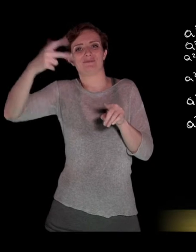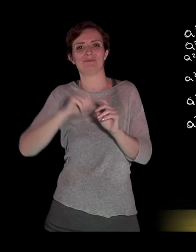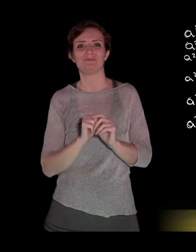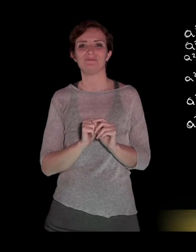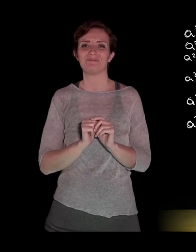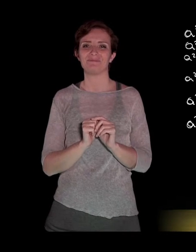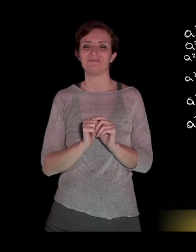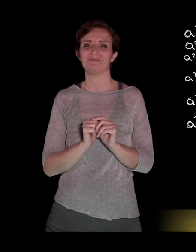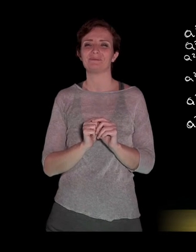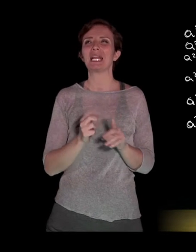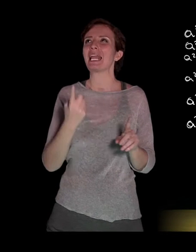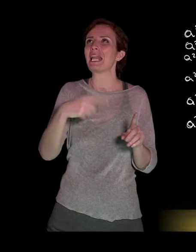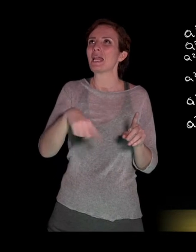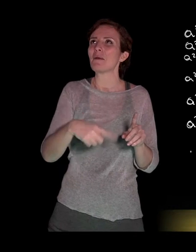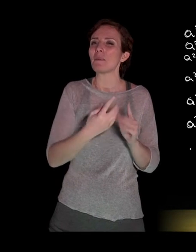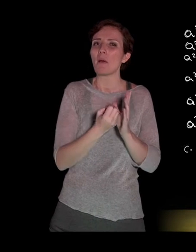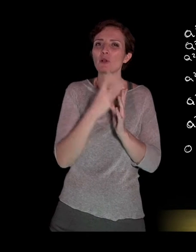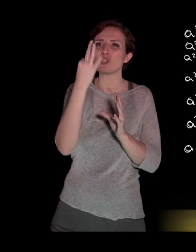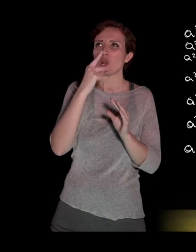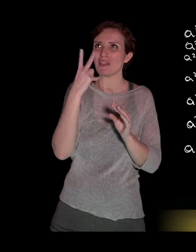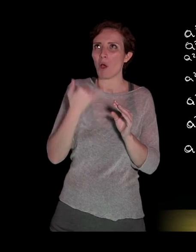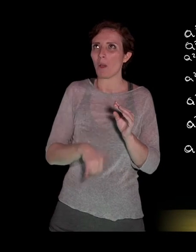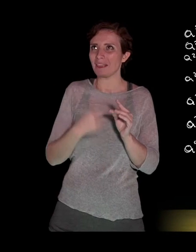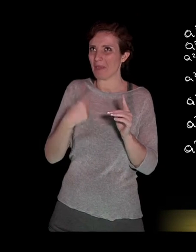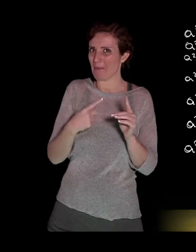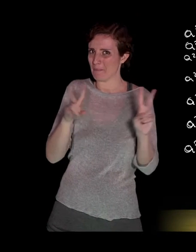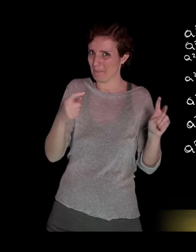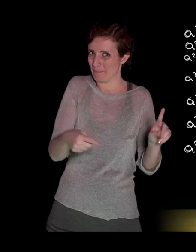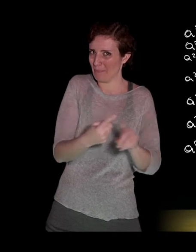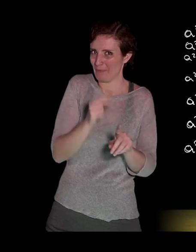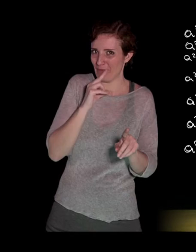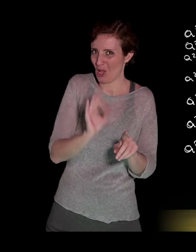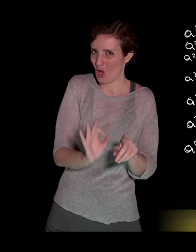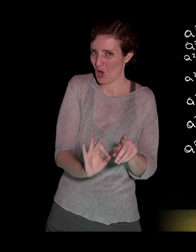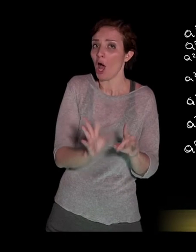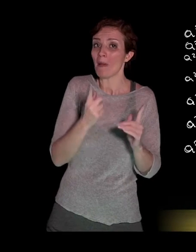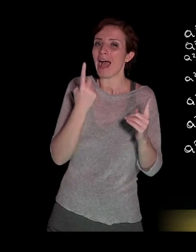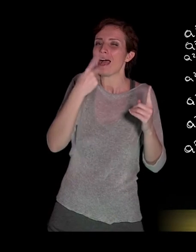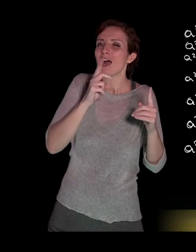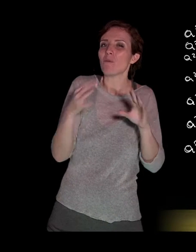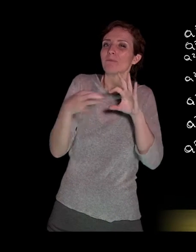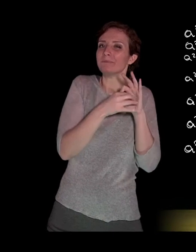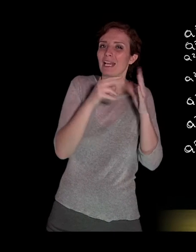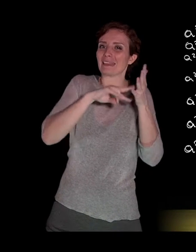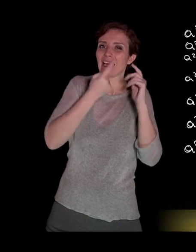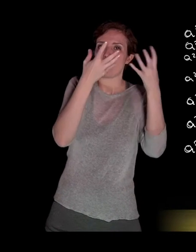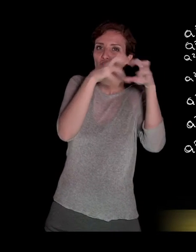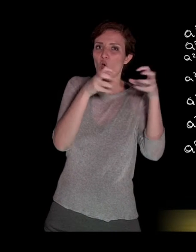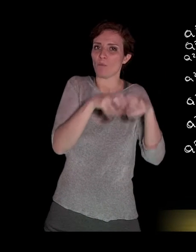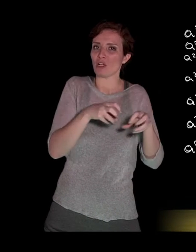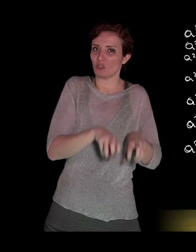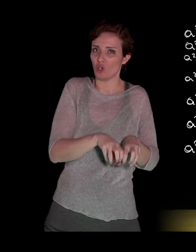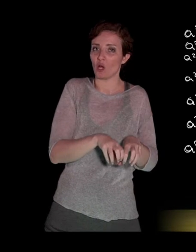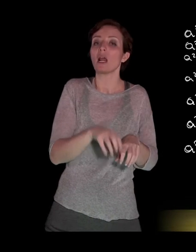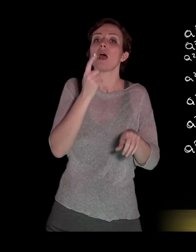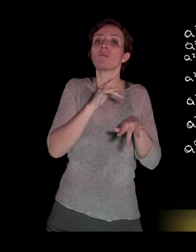l'avevamo trattato quando abbiamo parlato di prodotti notevoli Ma riguarda una tecnica di scomposizione e riguarda in particolare la differenza di due cubi